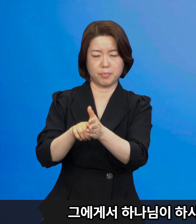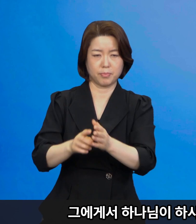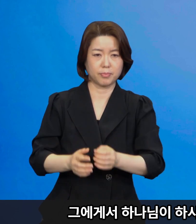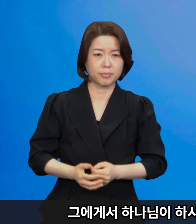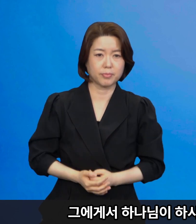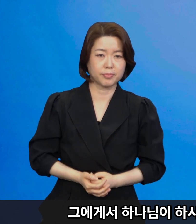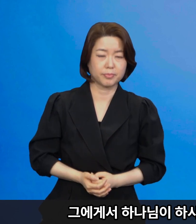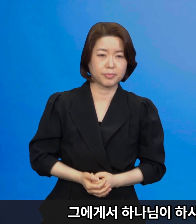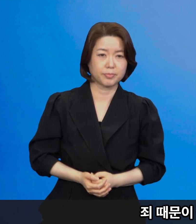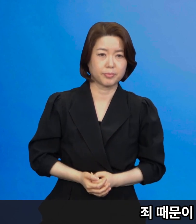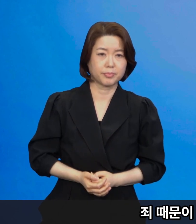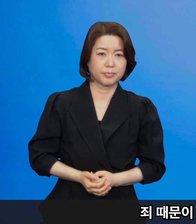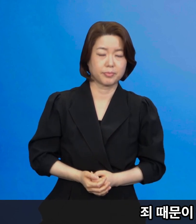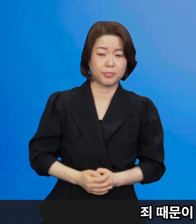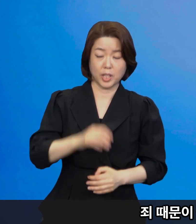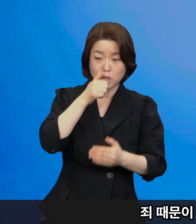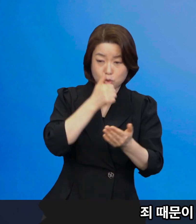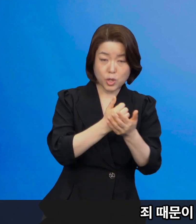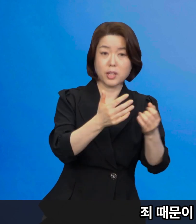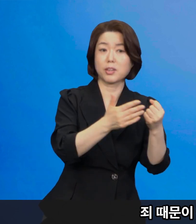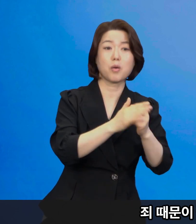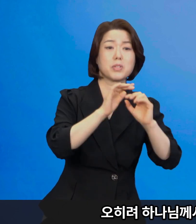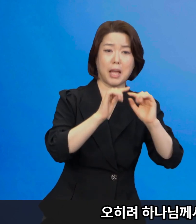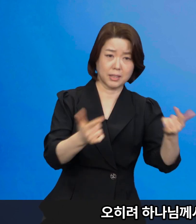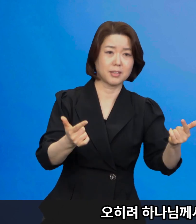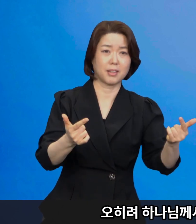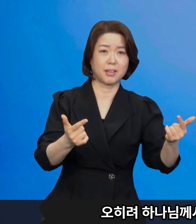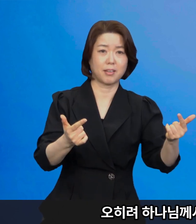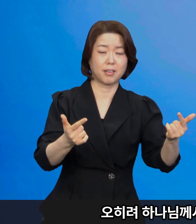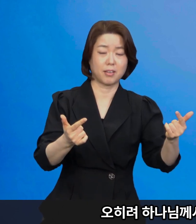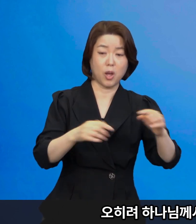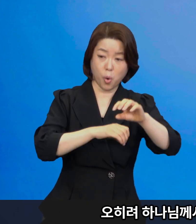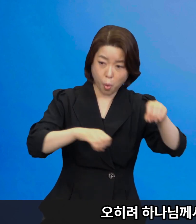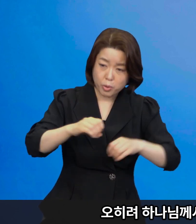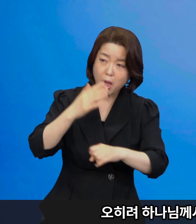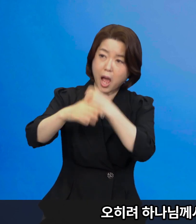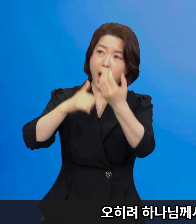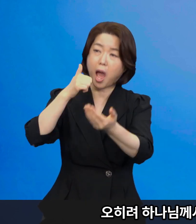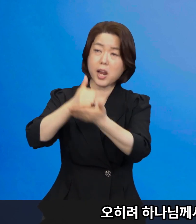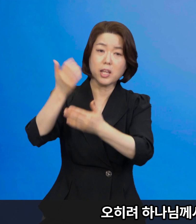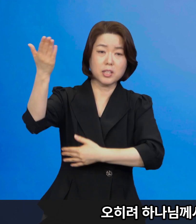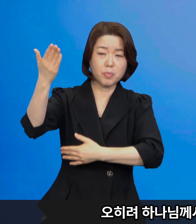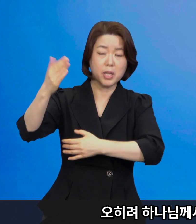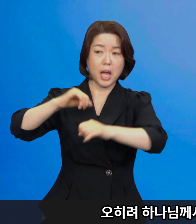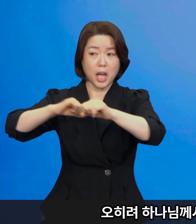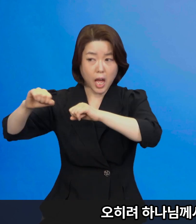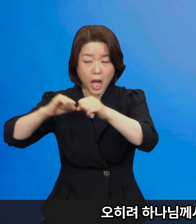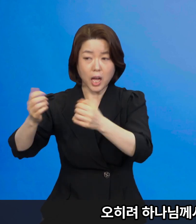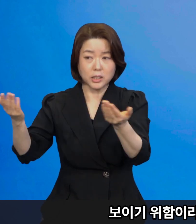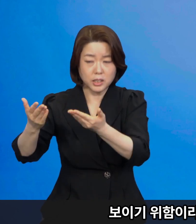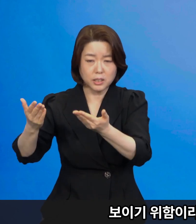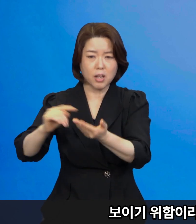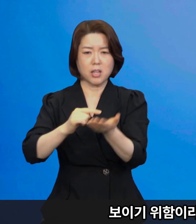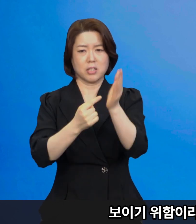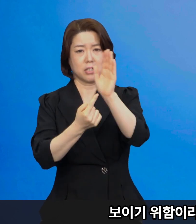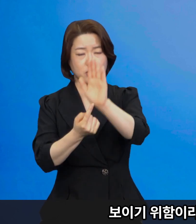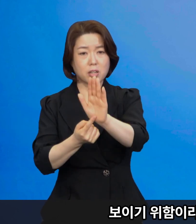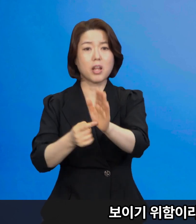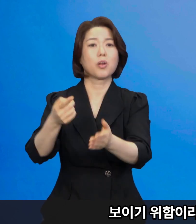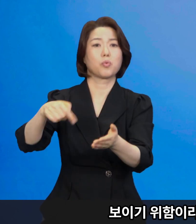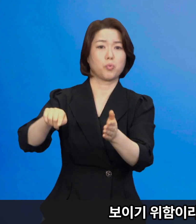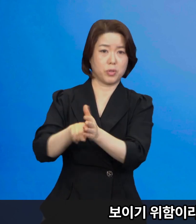하심이라. 죄 때문이 아니라는 겁니다. 오히려 하나님께서 하시는 일들을 드러내